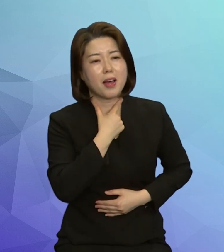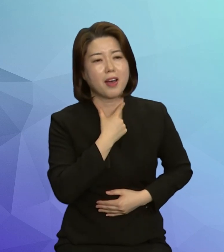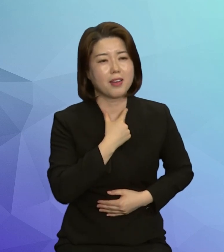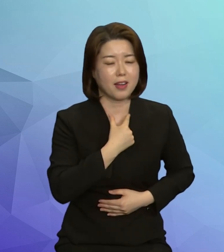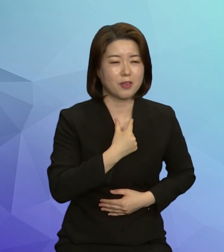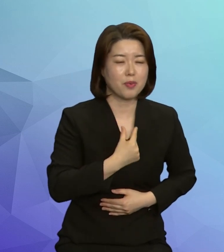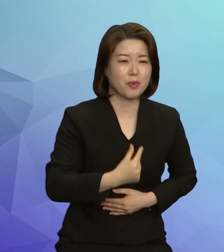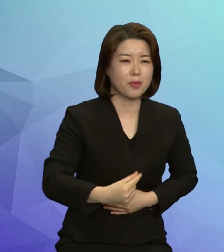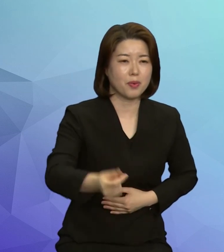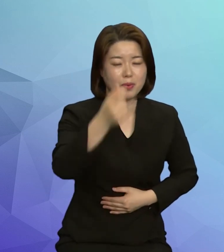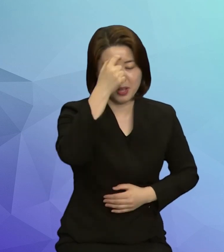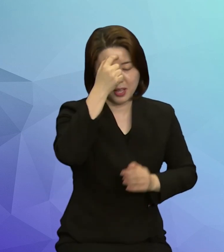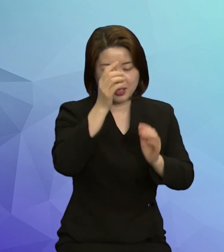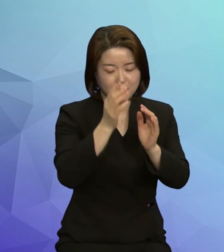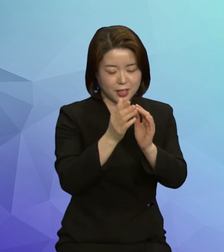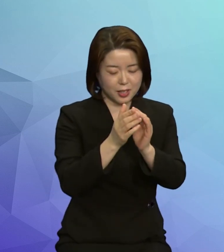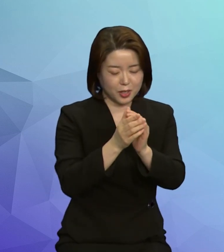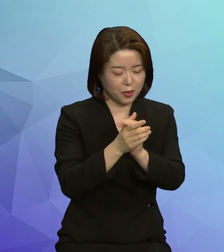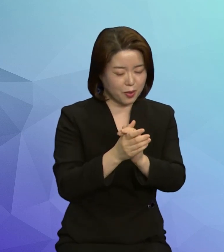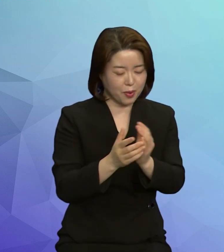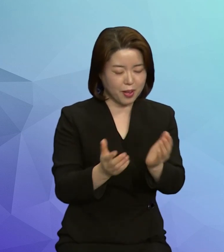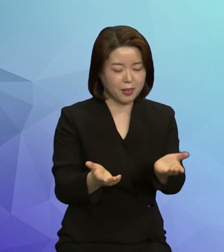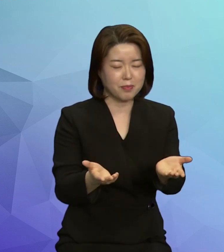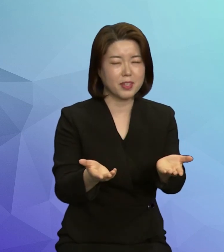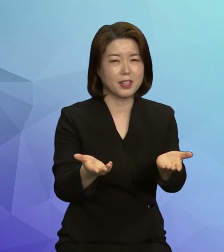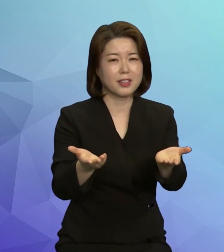원하고 바라고